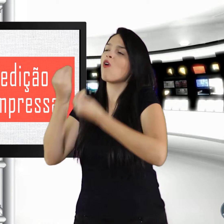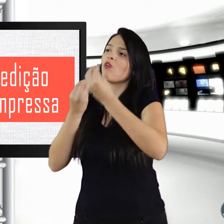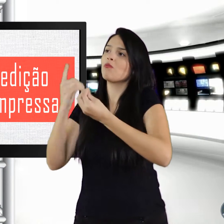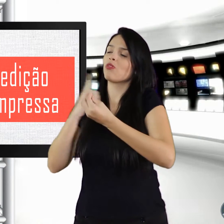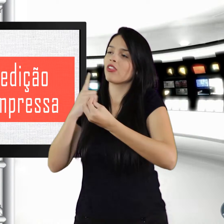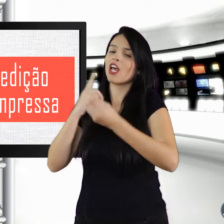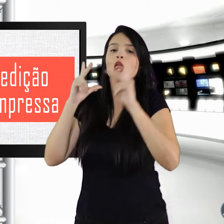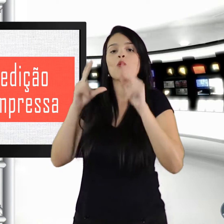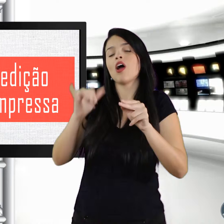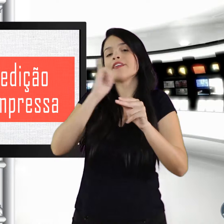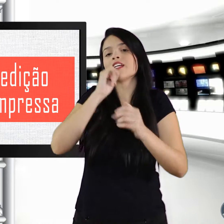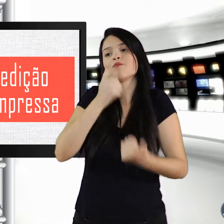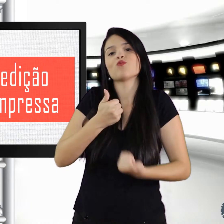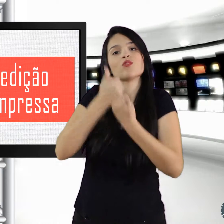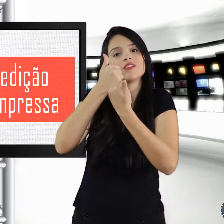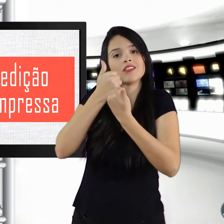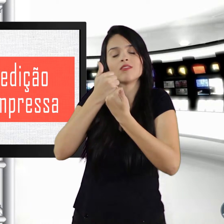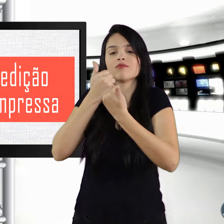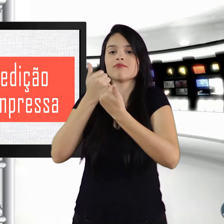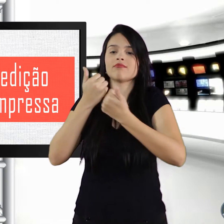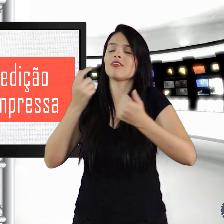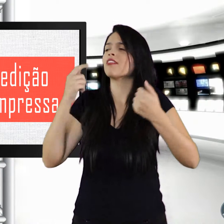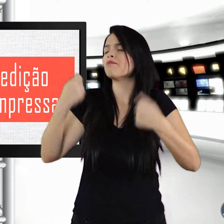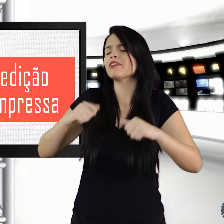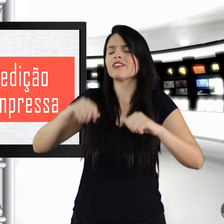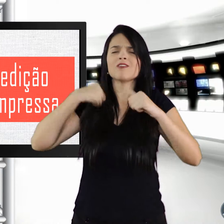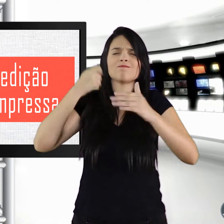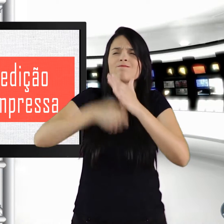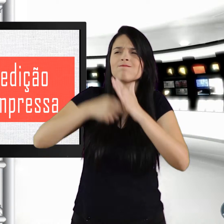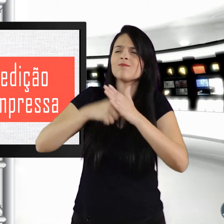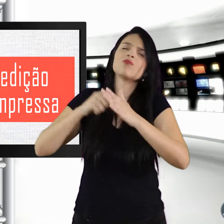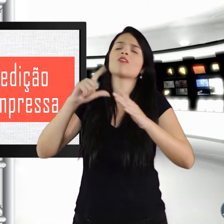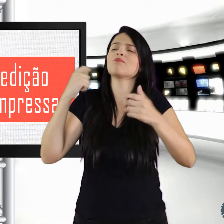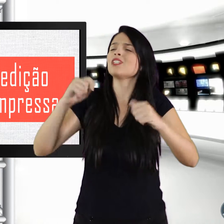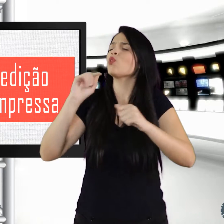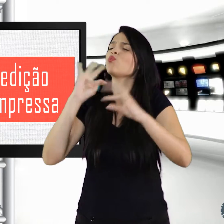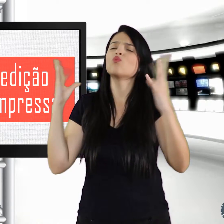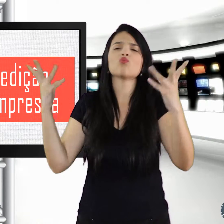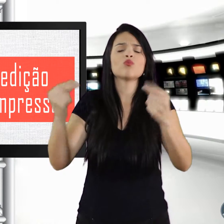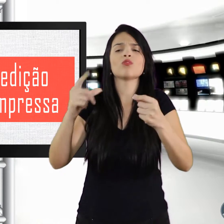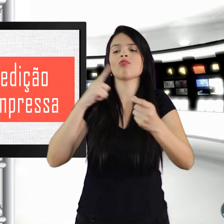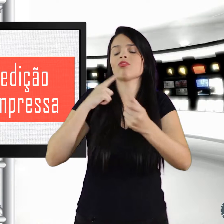sustentáveis. Luto para que isso deixe de ser um diferencial, mas sim uma condição de partida para qualquer